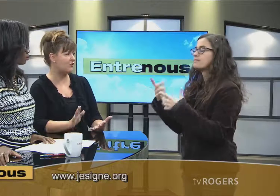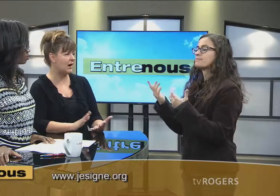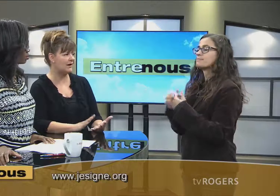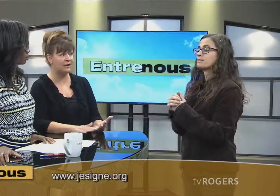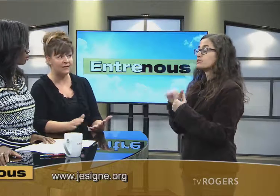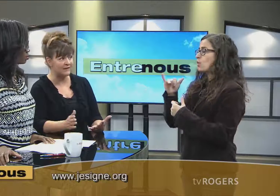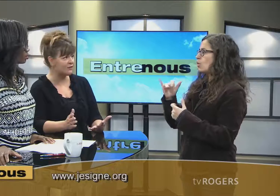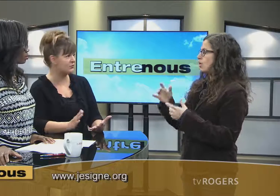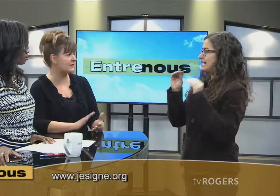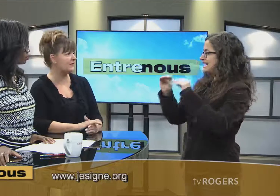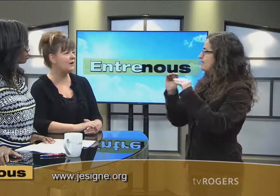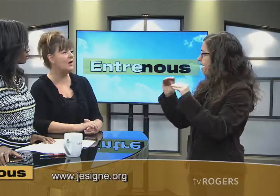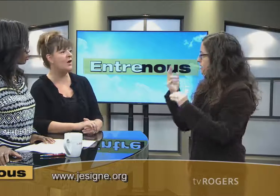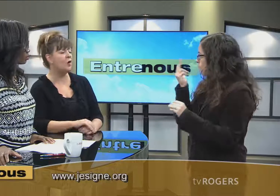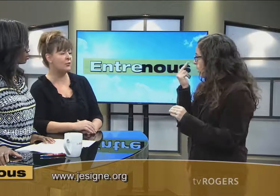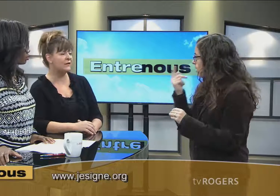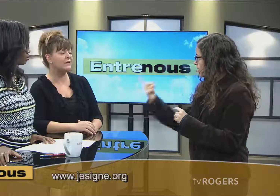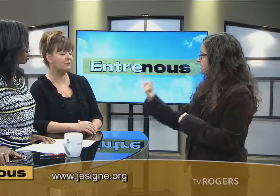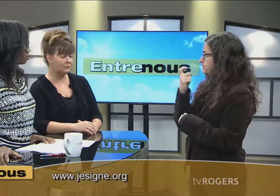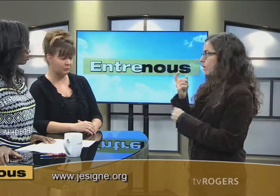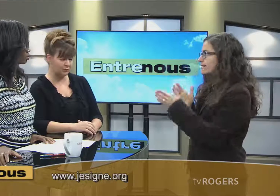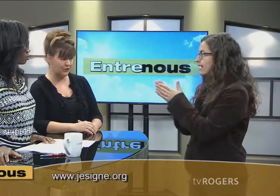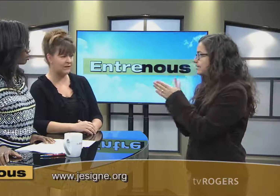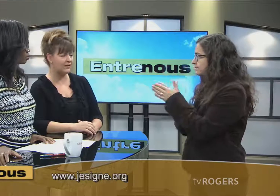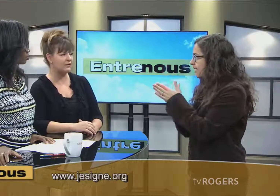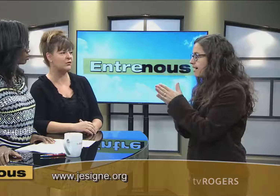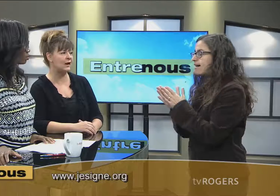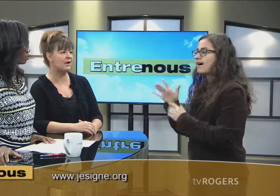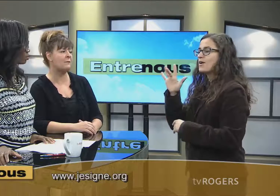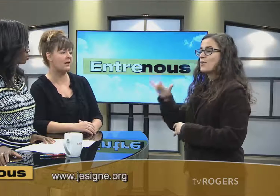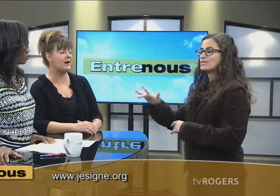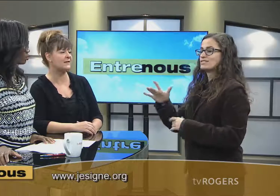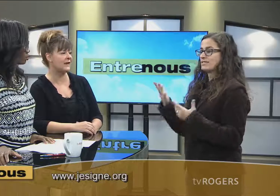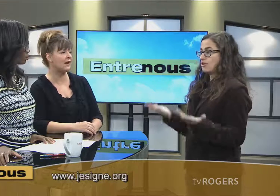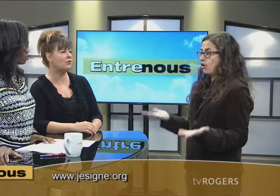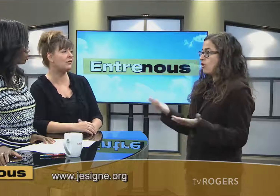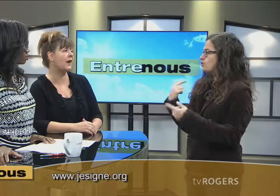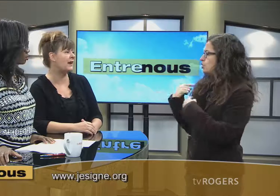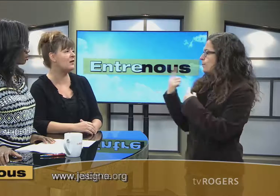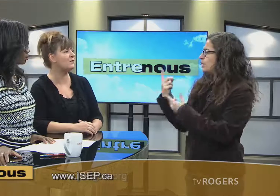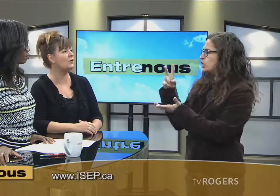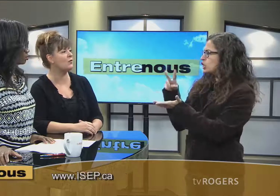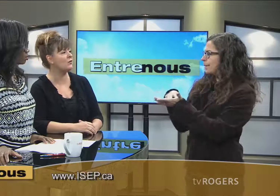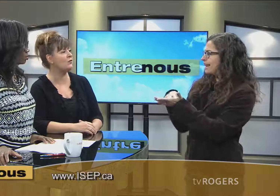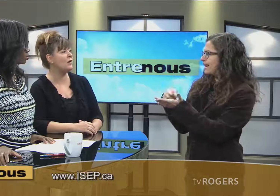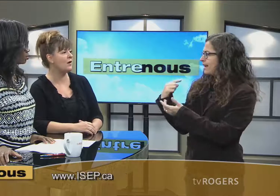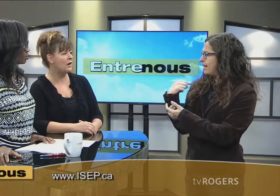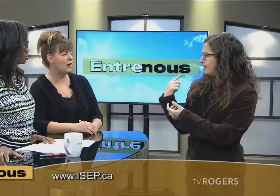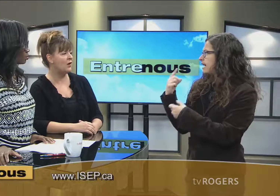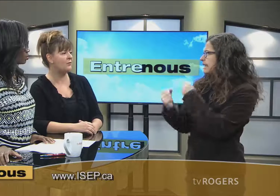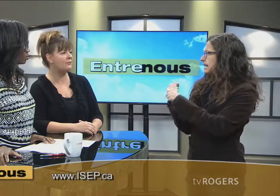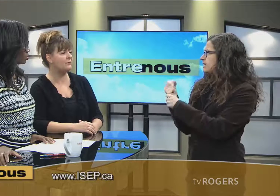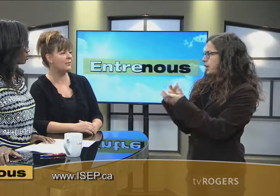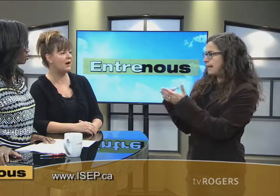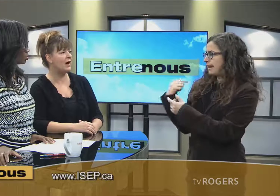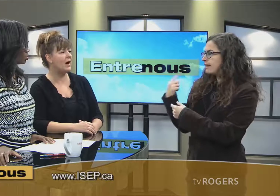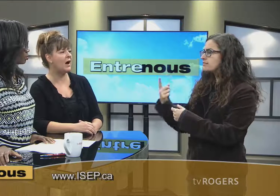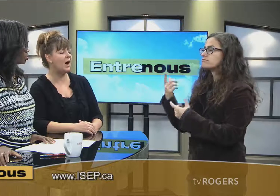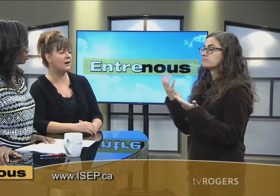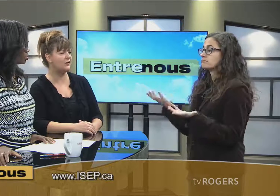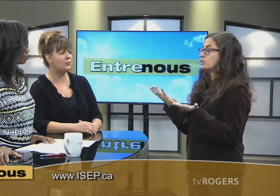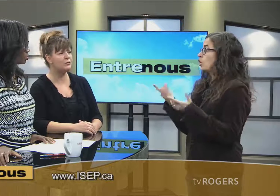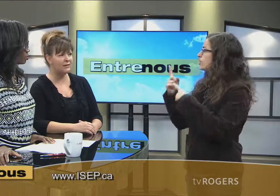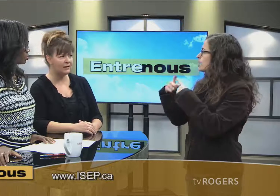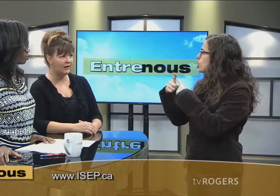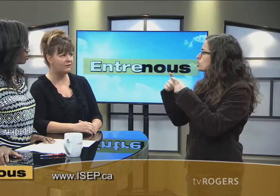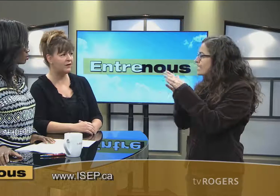le chinois, les langues des signes aussi, on peut dire que c'est une langue à part entière, une vraie langue si on veut.